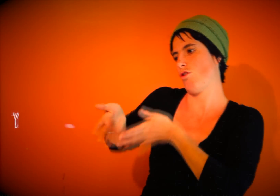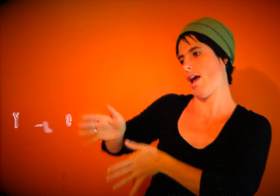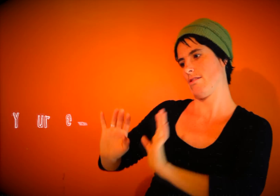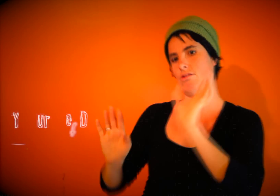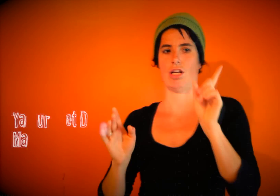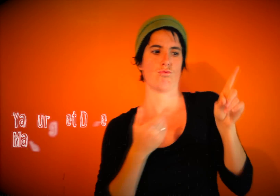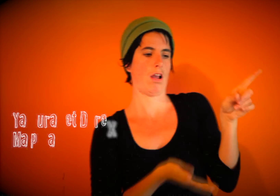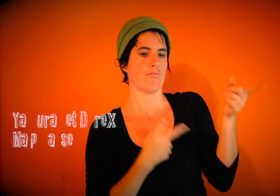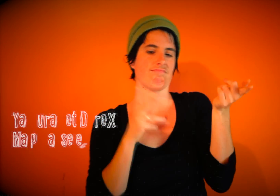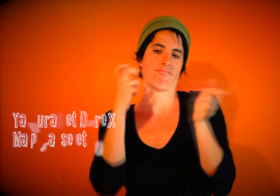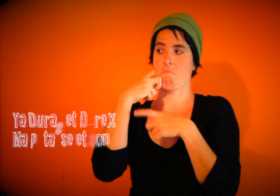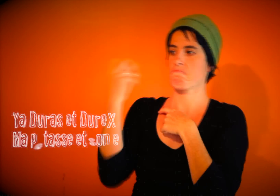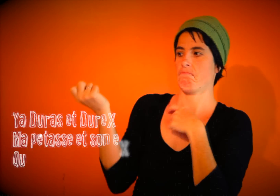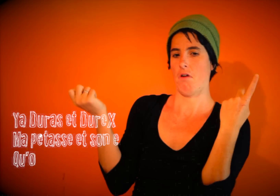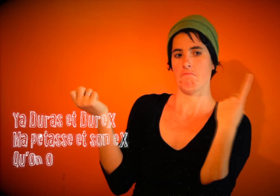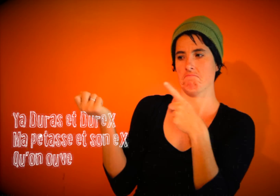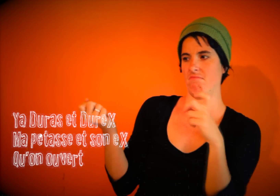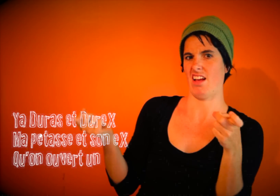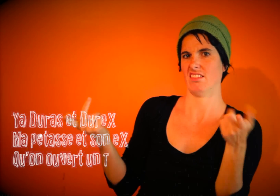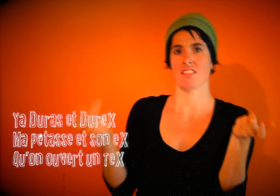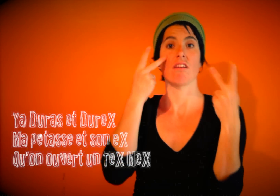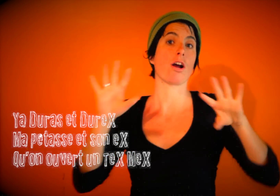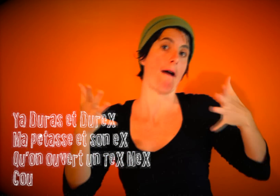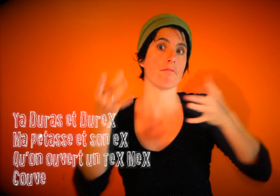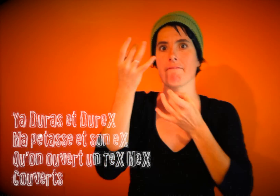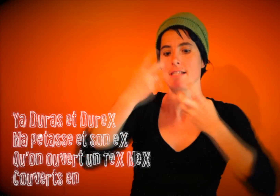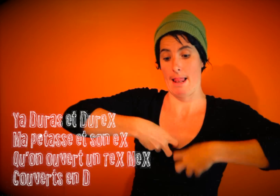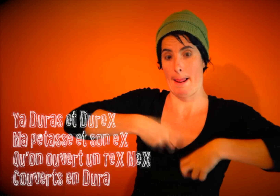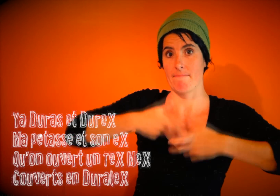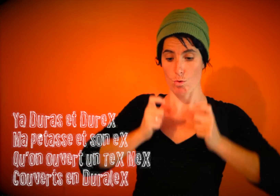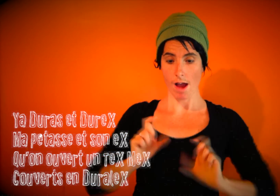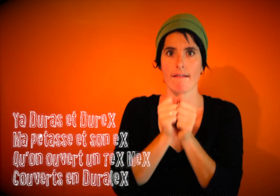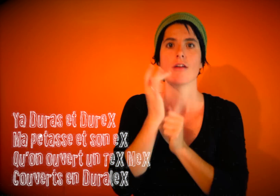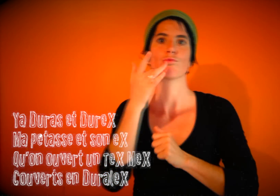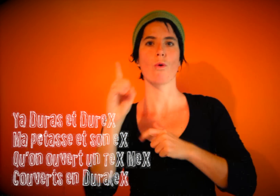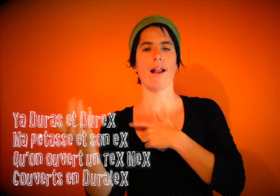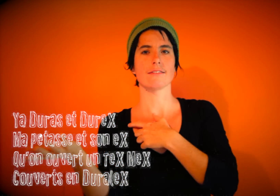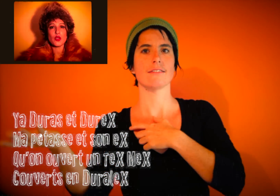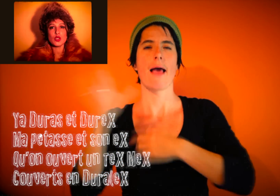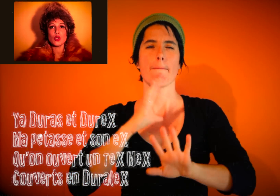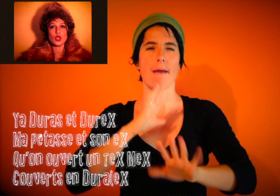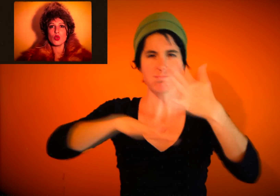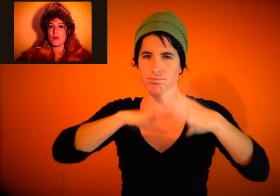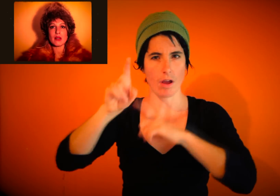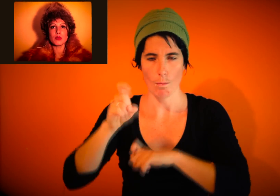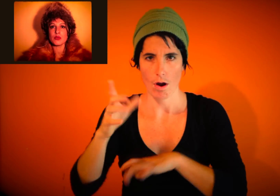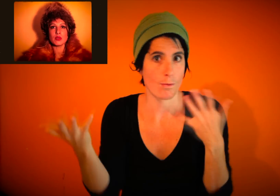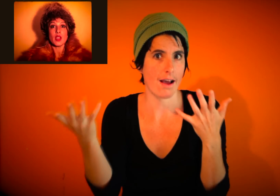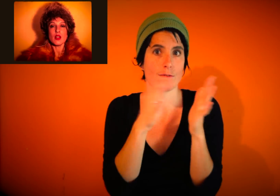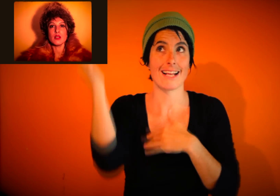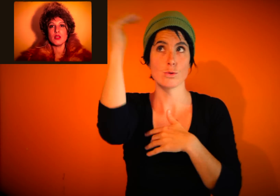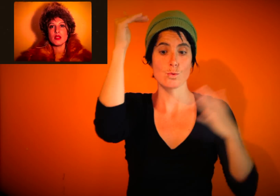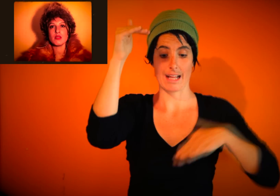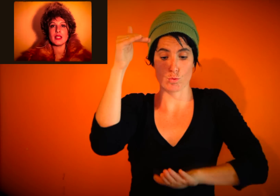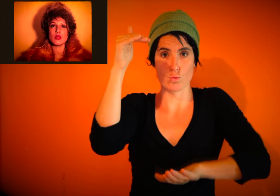Y'a du Duras et du Rex, ta pétasse et mon ex, con ouvert un Tex-Mex, couvert en Duralex. Faut surtout pas